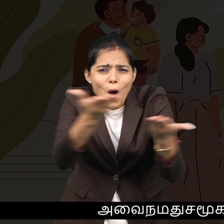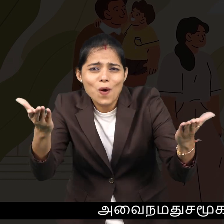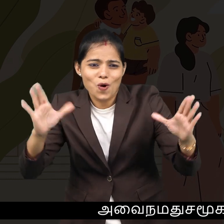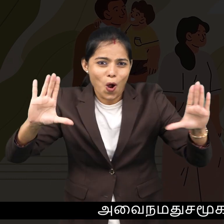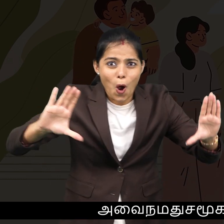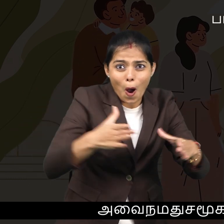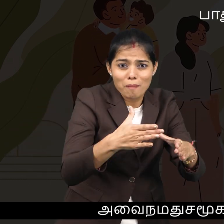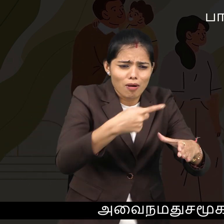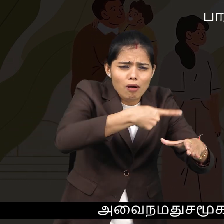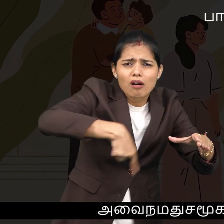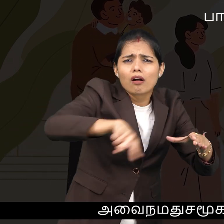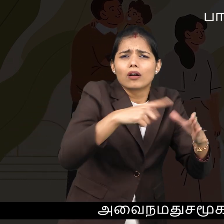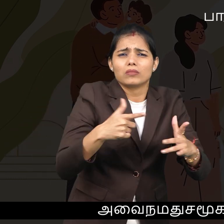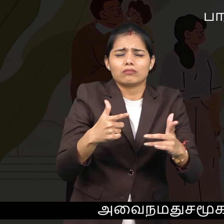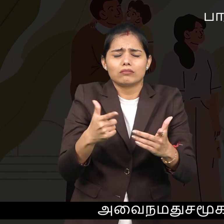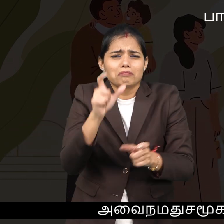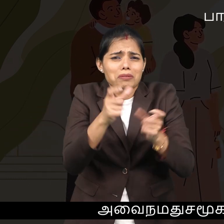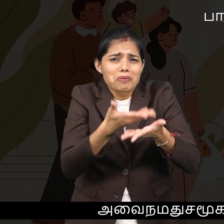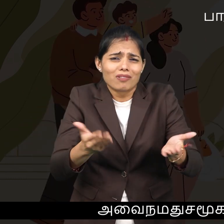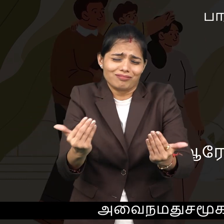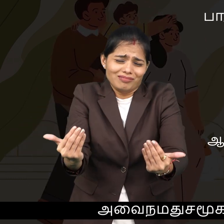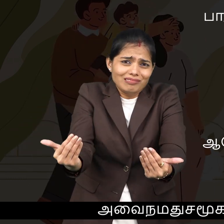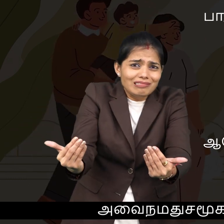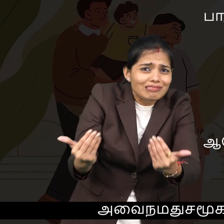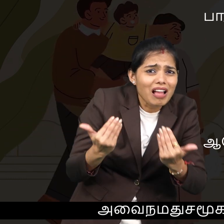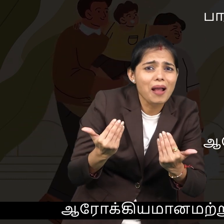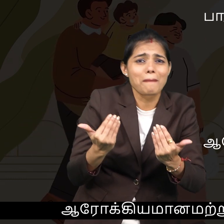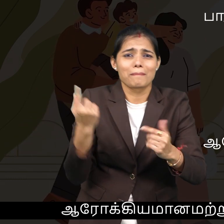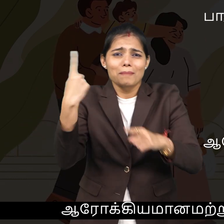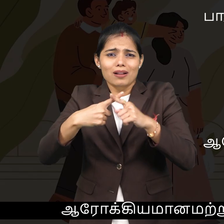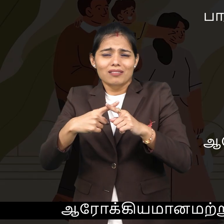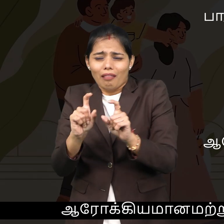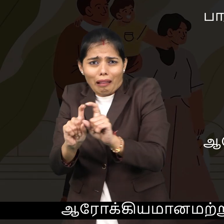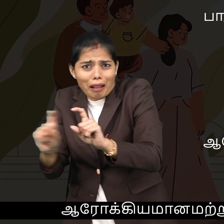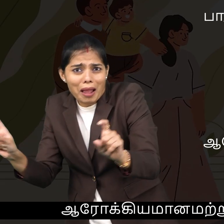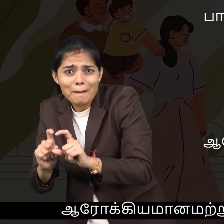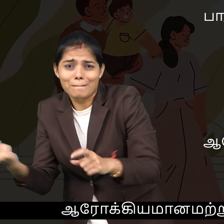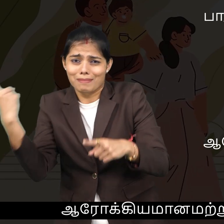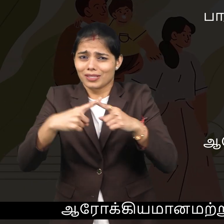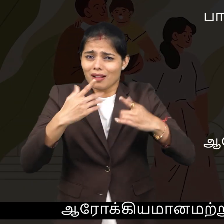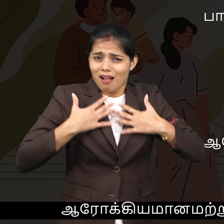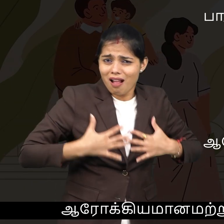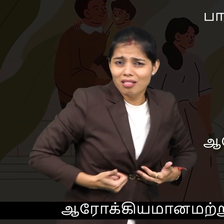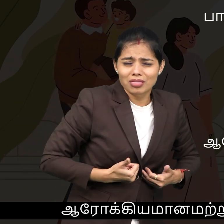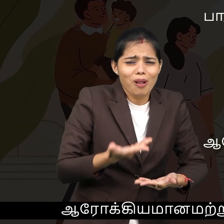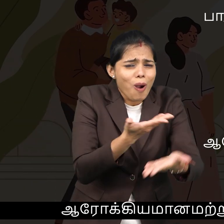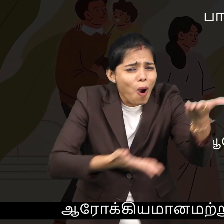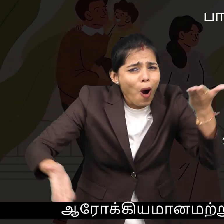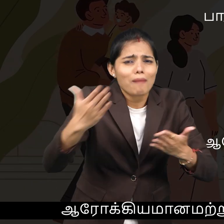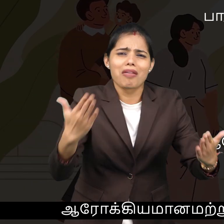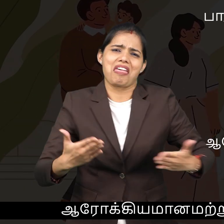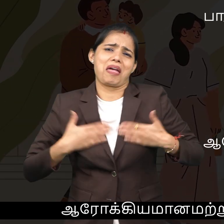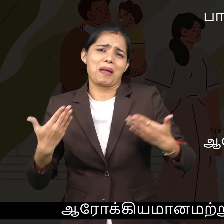அவை நமது சமூகத்தை பாதுகாப்பான, சுத்தமான, ஆரோக்கியமான மற்றும்